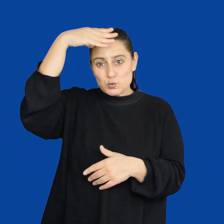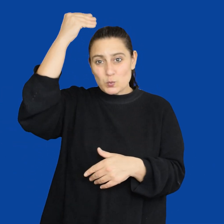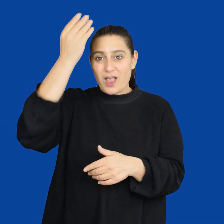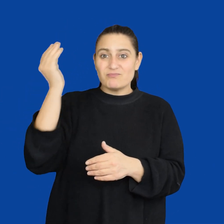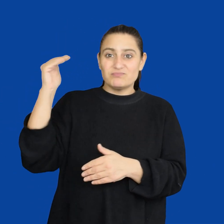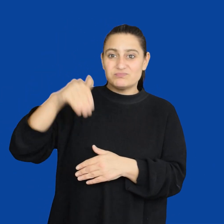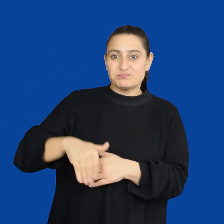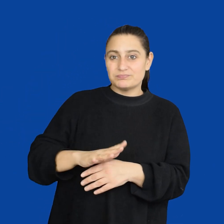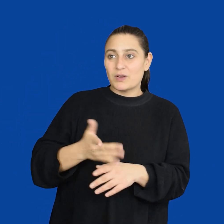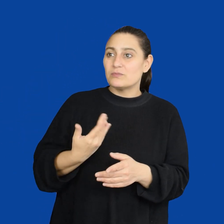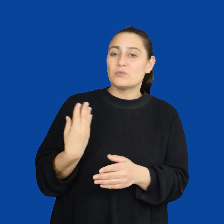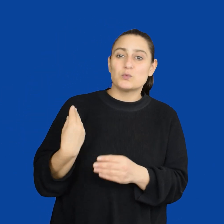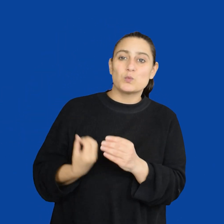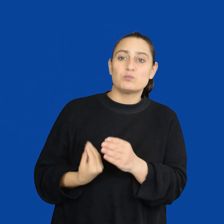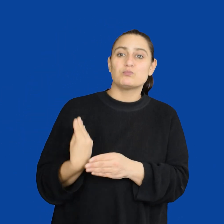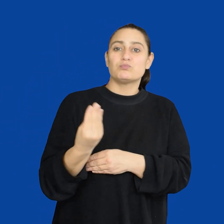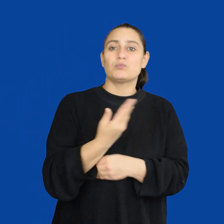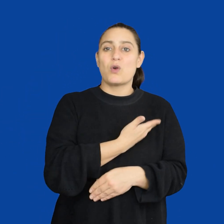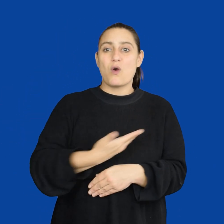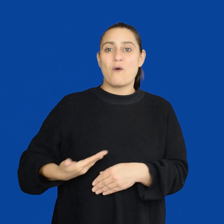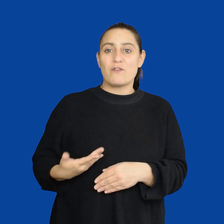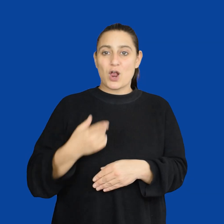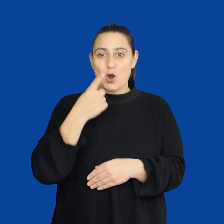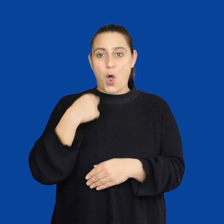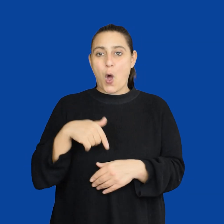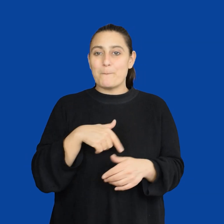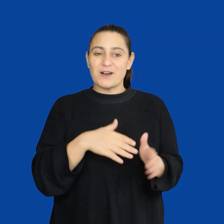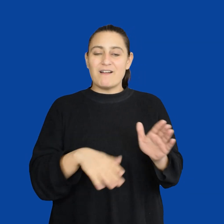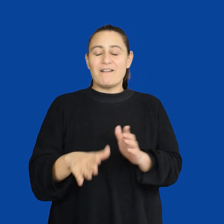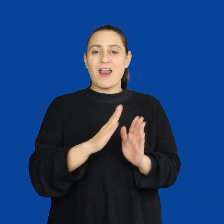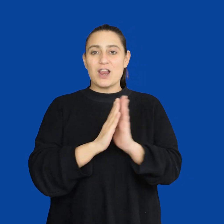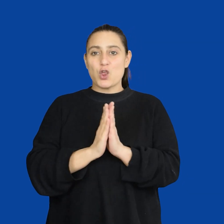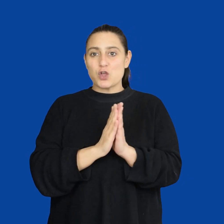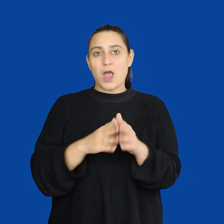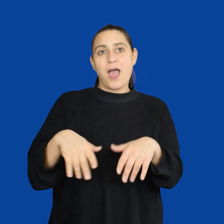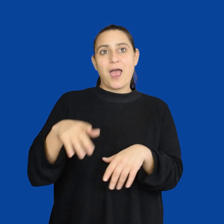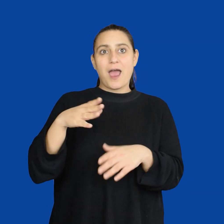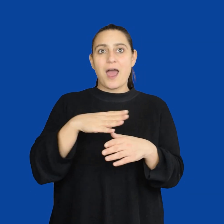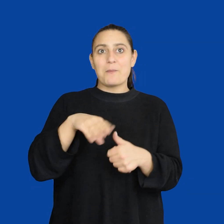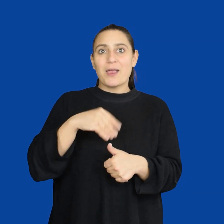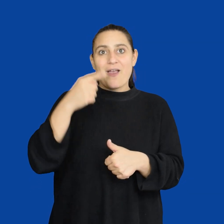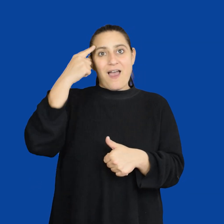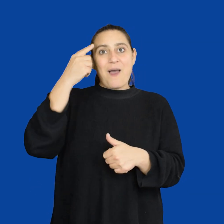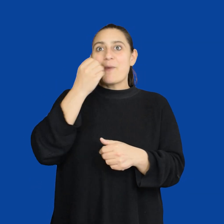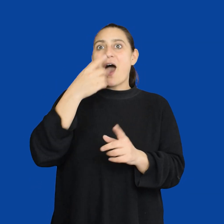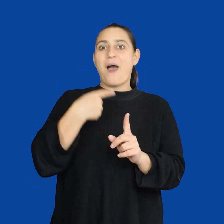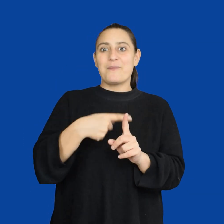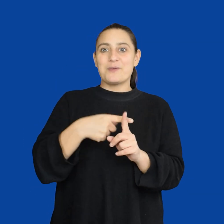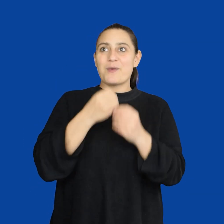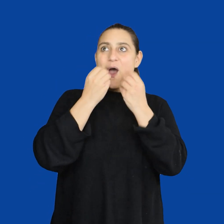del sanguinario sultán y la asunción de un gobierno encabezado por hombres irreligiosos fue vista por los armenios como una